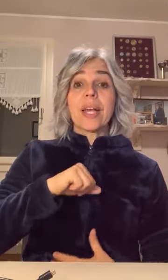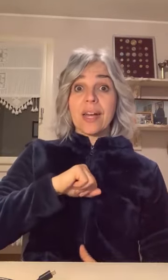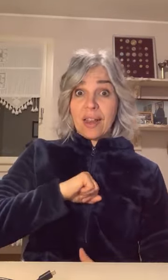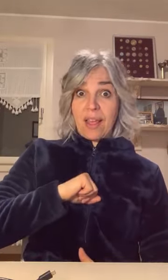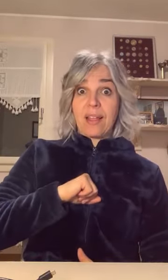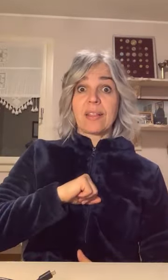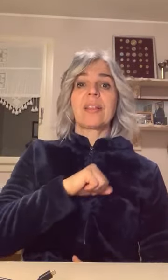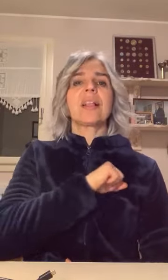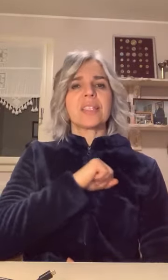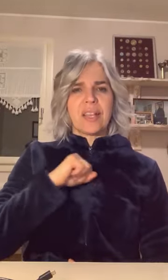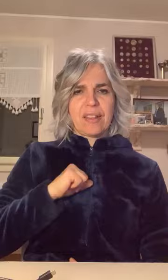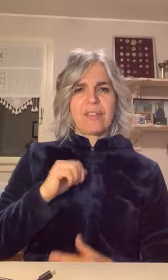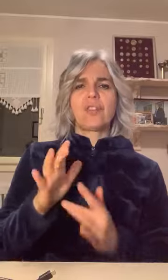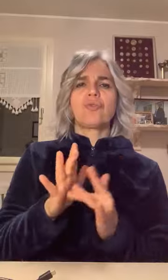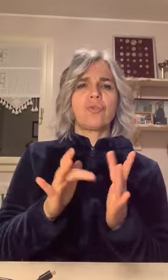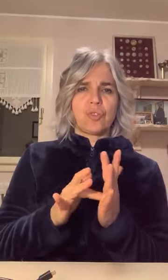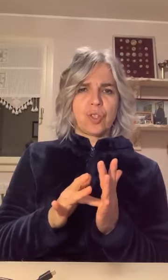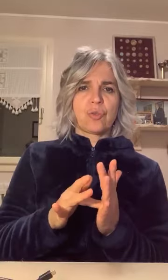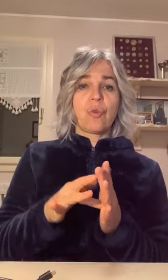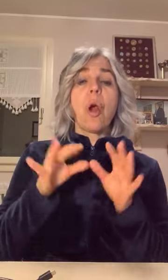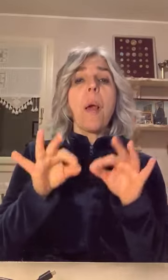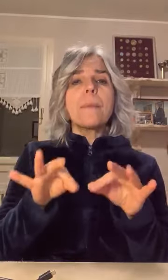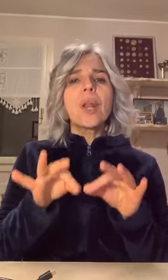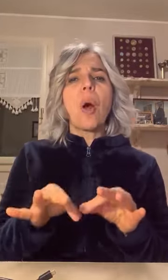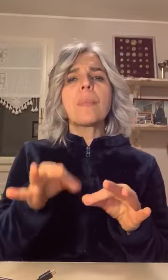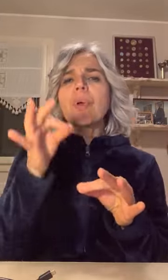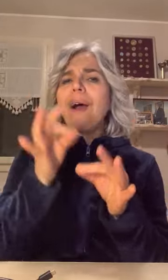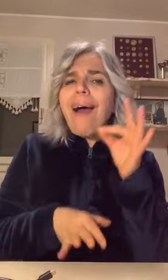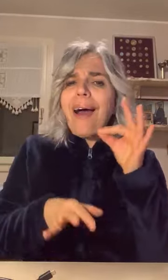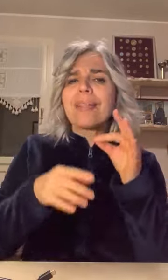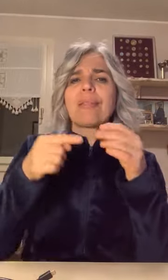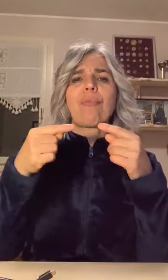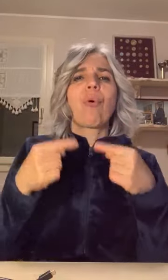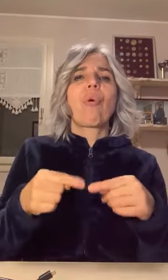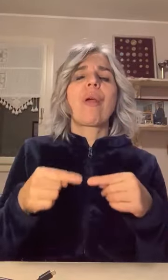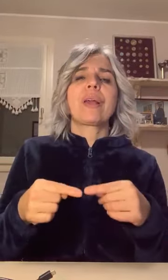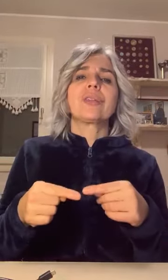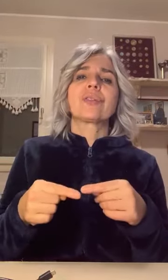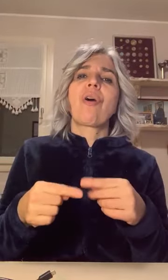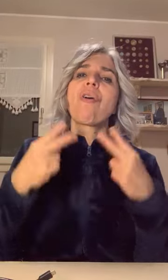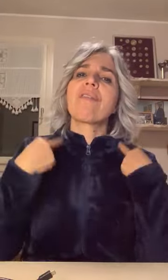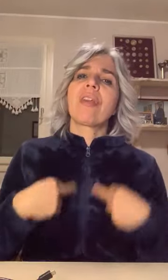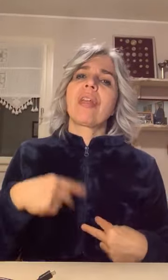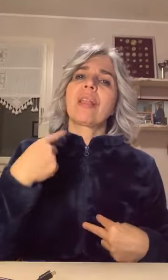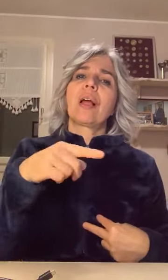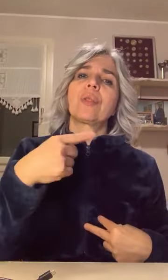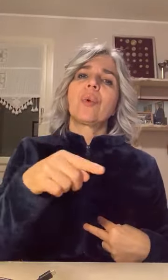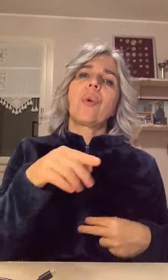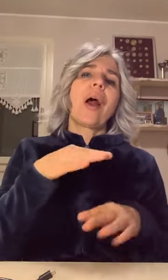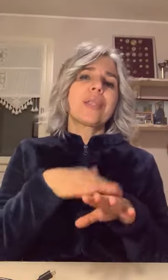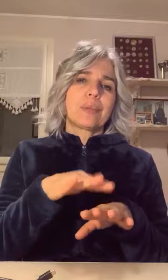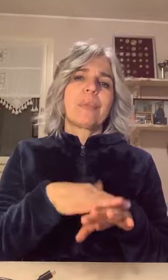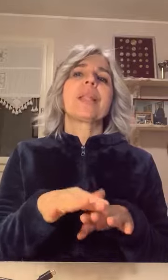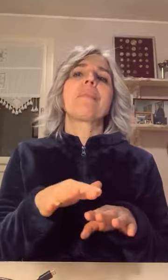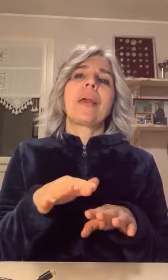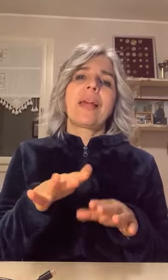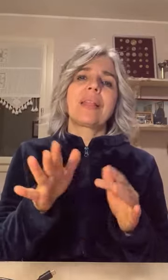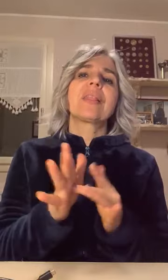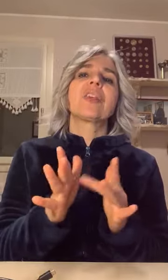tu realizzerai la presenza di Dio nella tua vita. Allora vedrai le cose in maniera differente. Allora tu